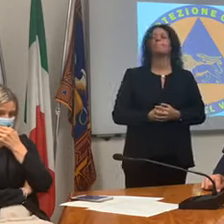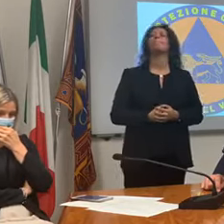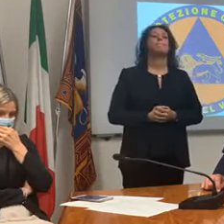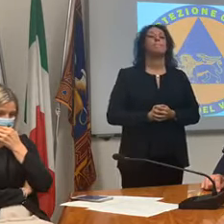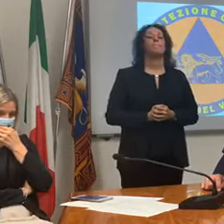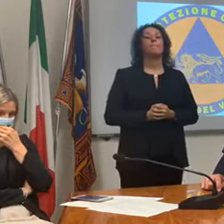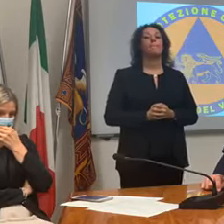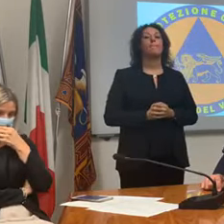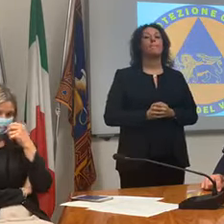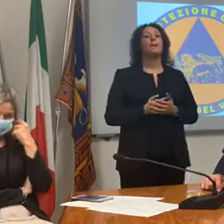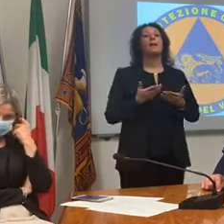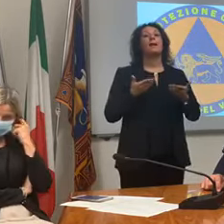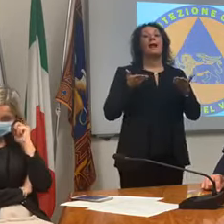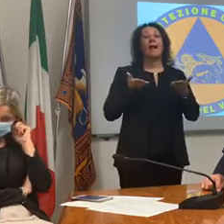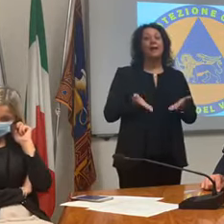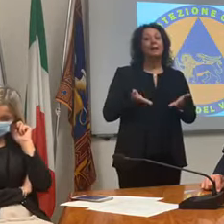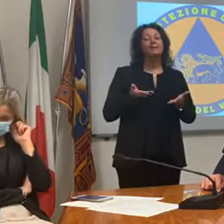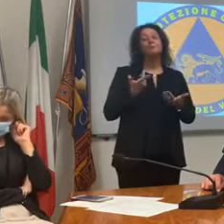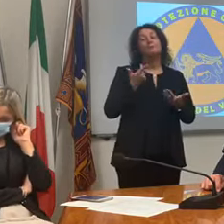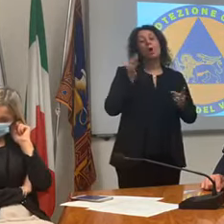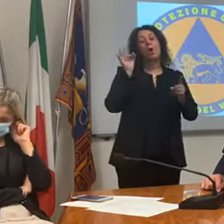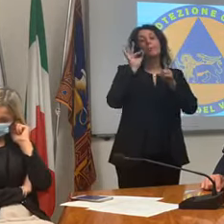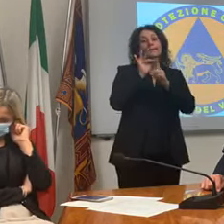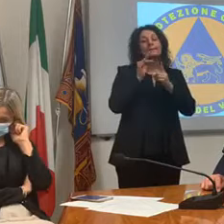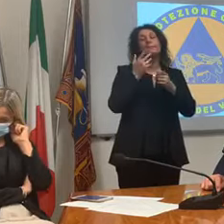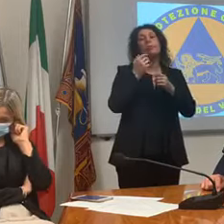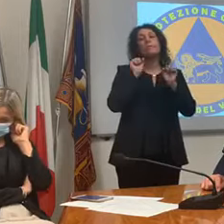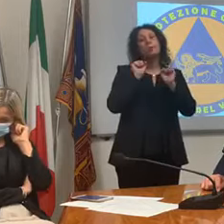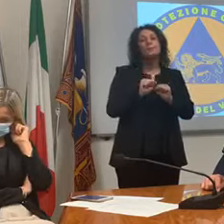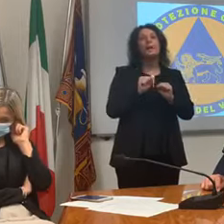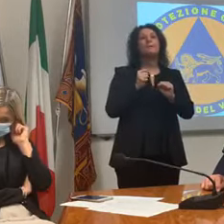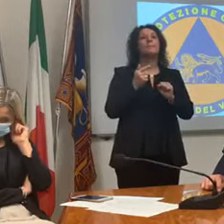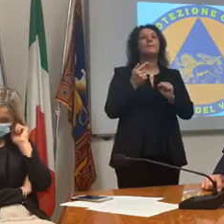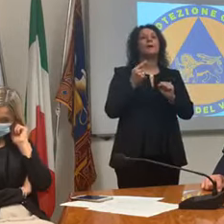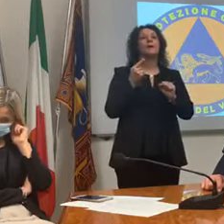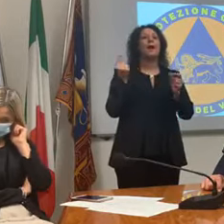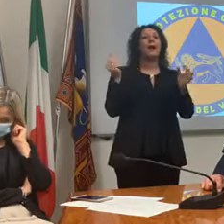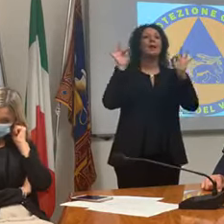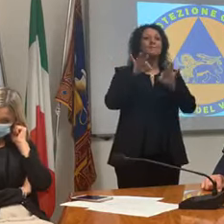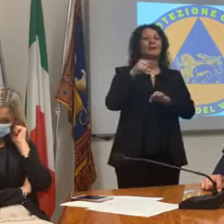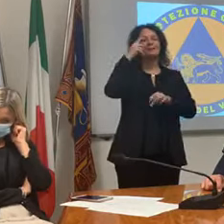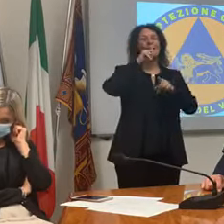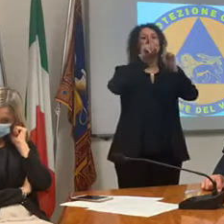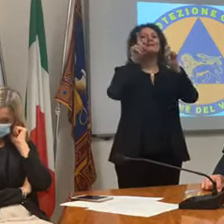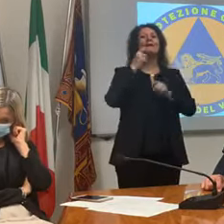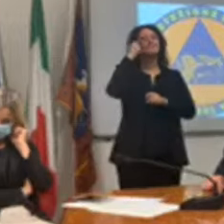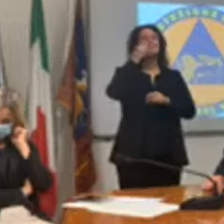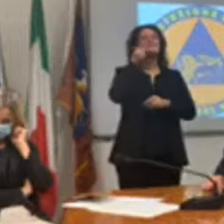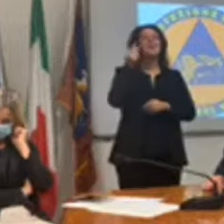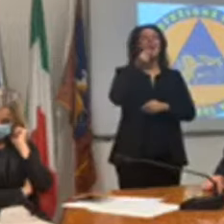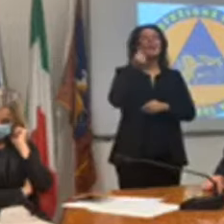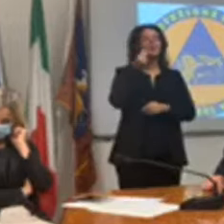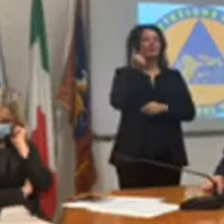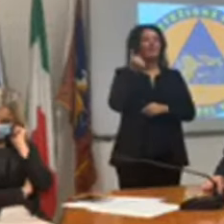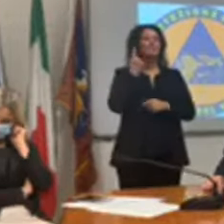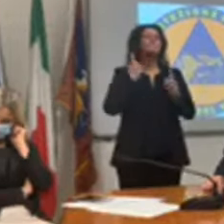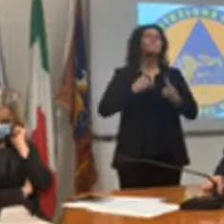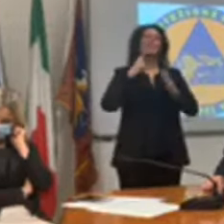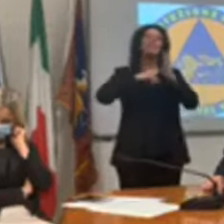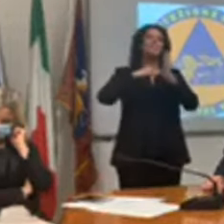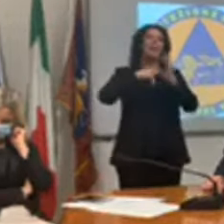qualche mese il test con la saliva. Adesso c'è Rigoli che sta anche lavorando per concentrare, capire anche qual è la,